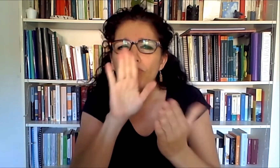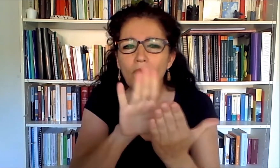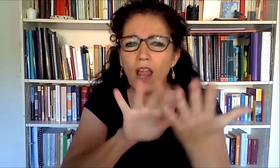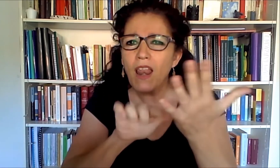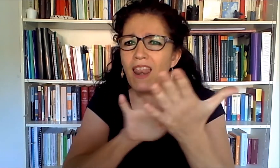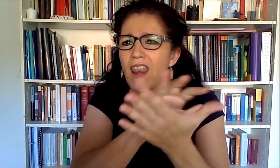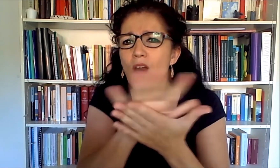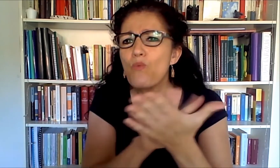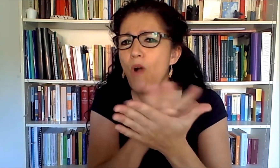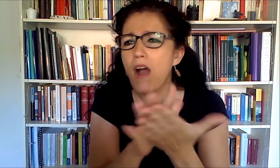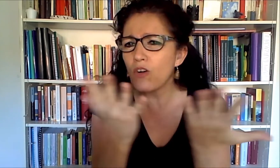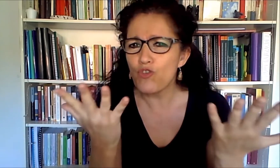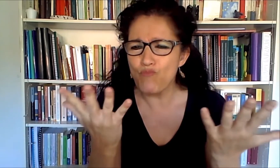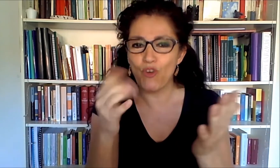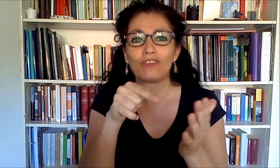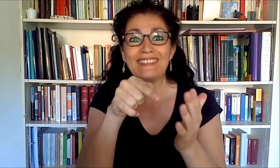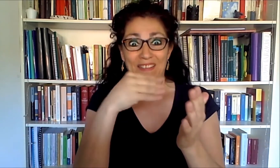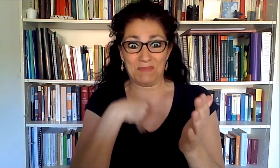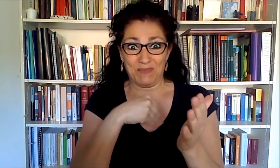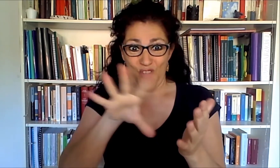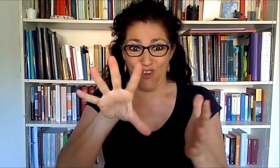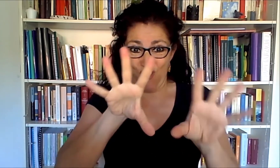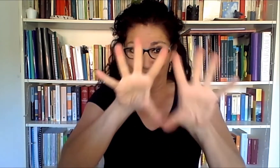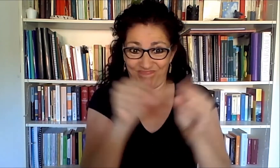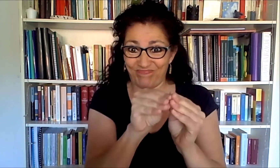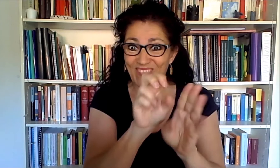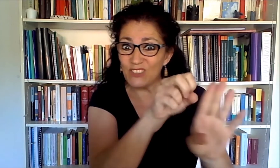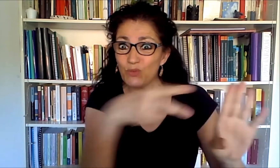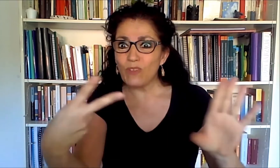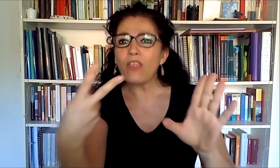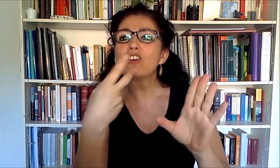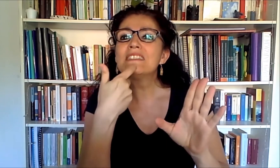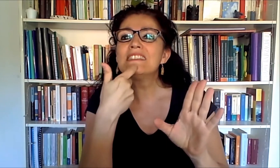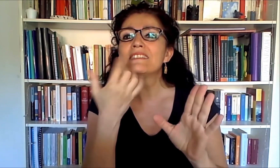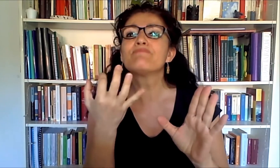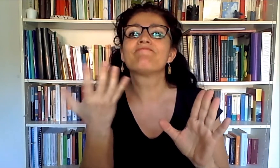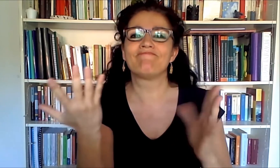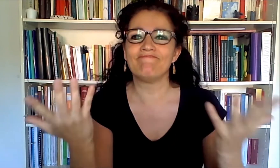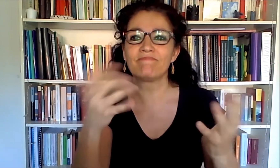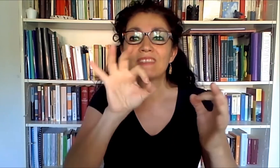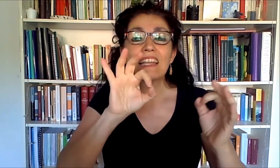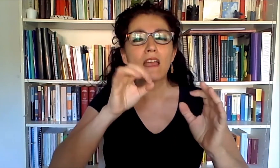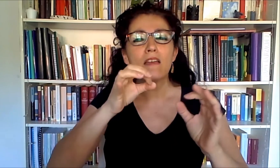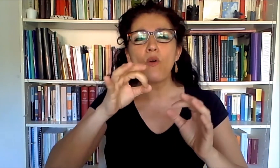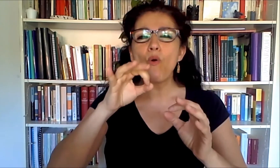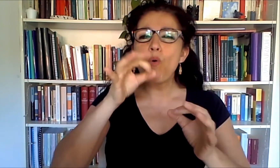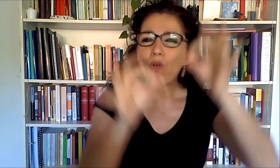esta línea, encontramos que los resultados arrojan que la implementación del marco jurídico a favor de políticas públicas